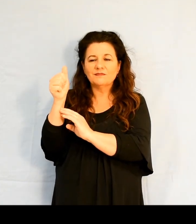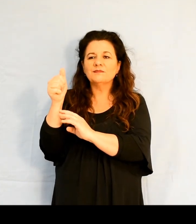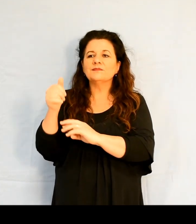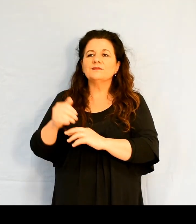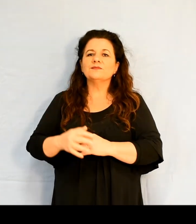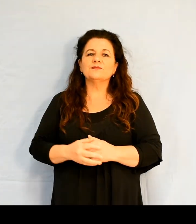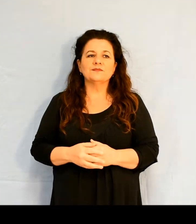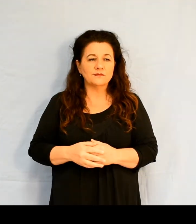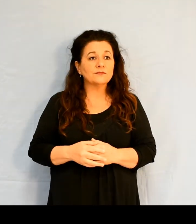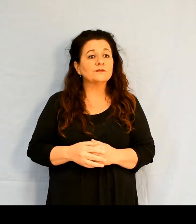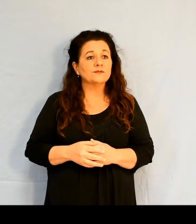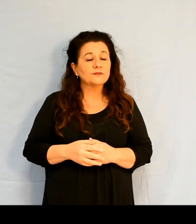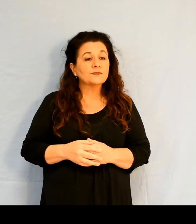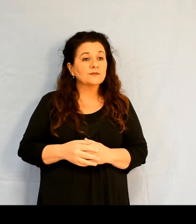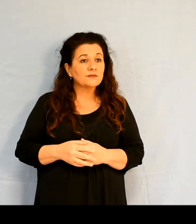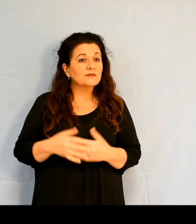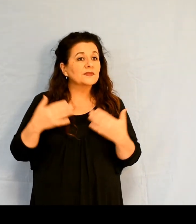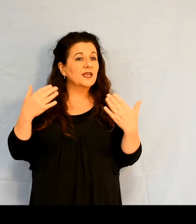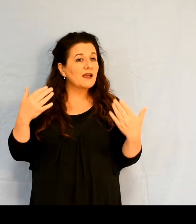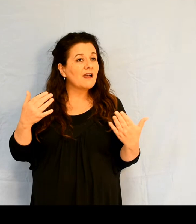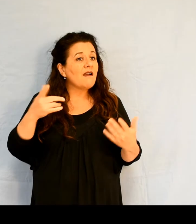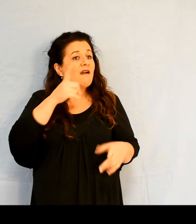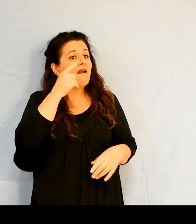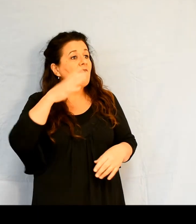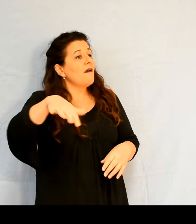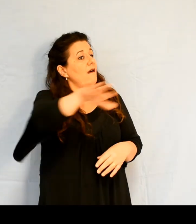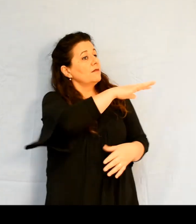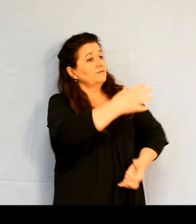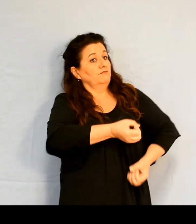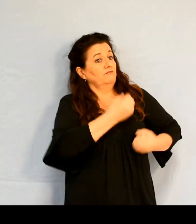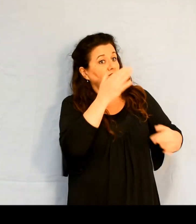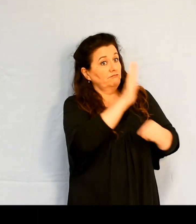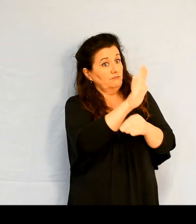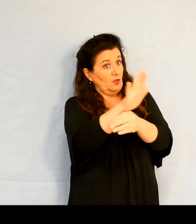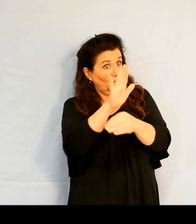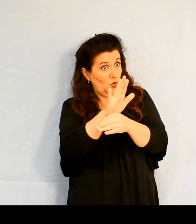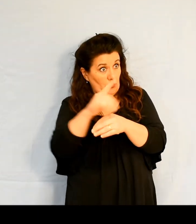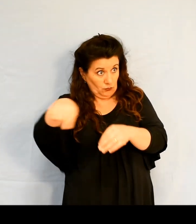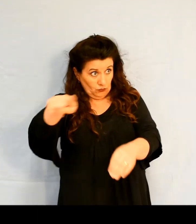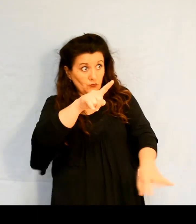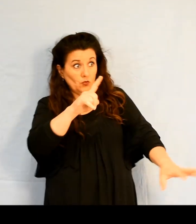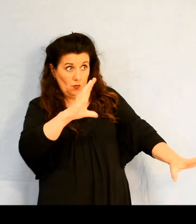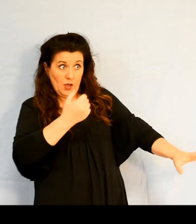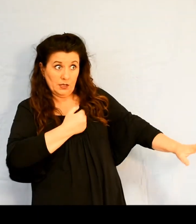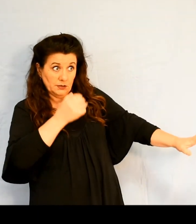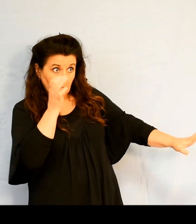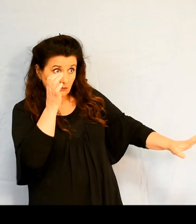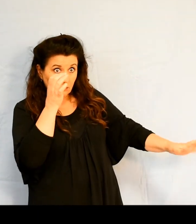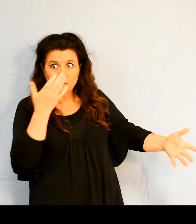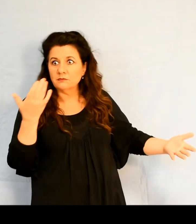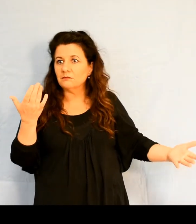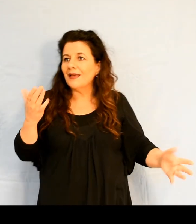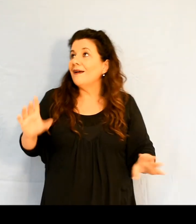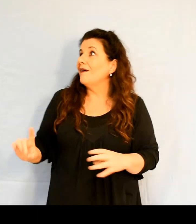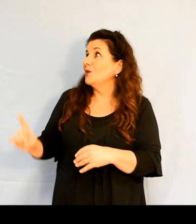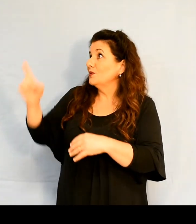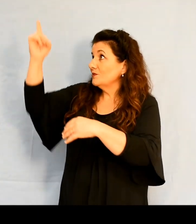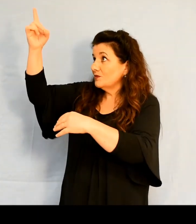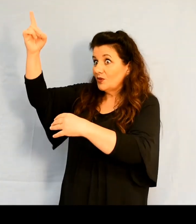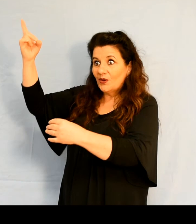Nous acceptons bien le témoignage des hommes. Or, le témoignage de Dieu a plus forte valeur.